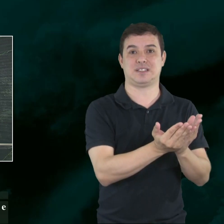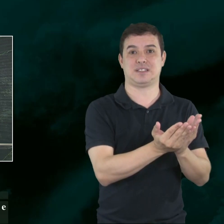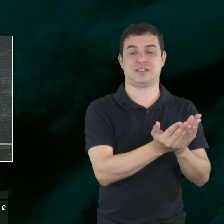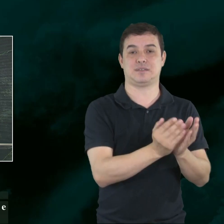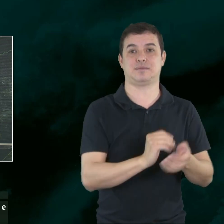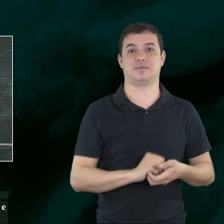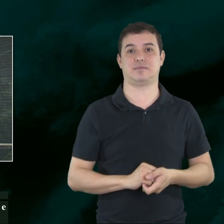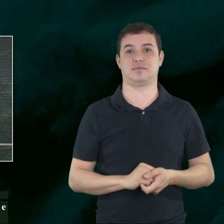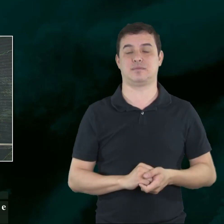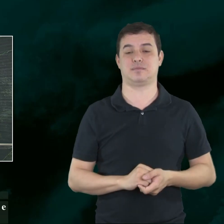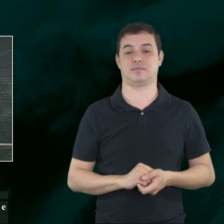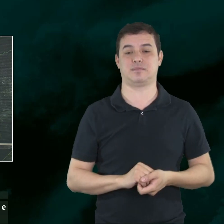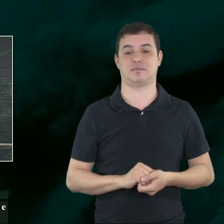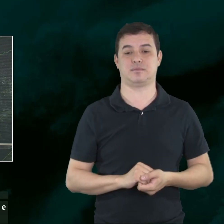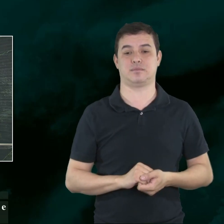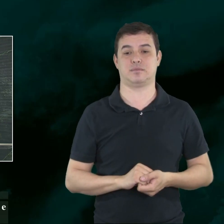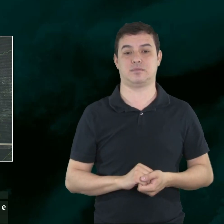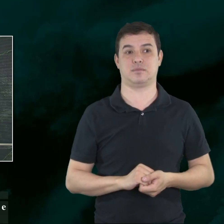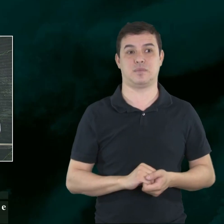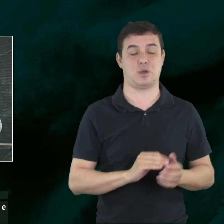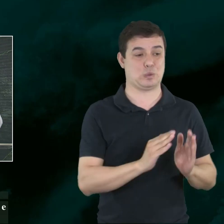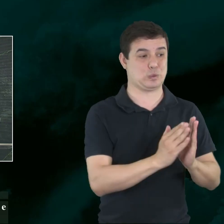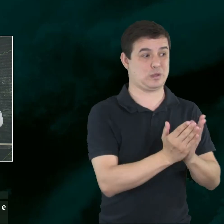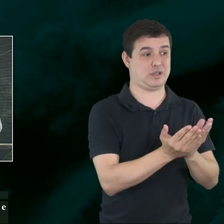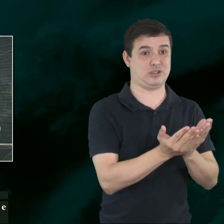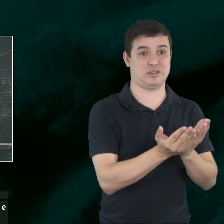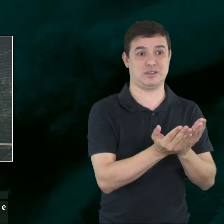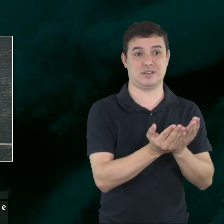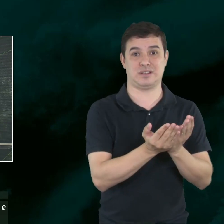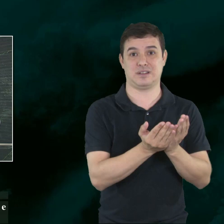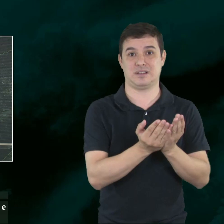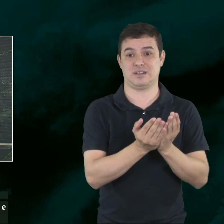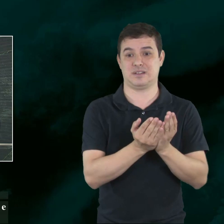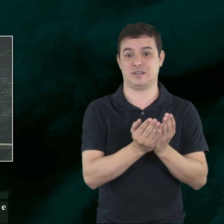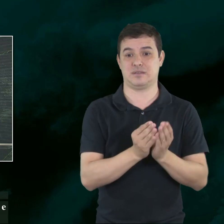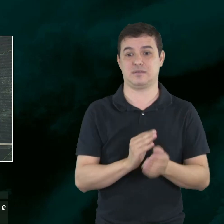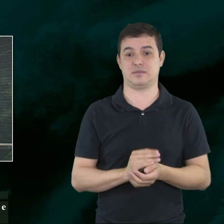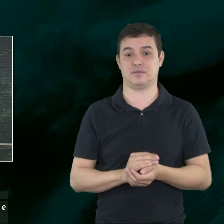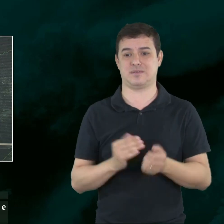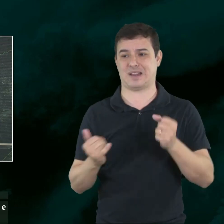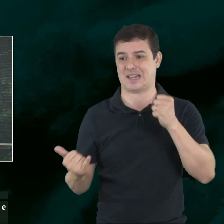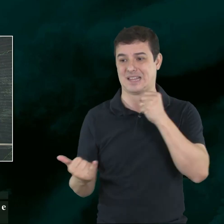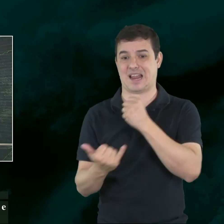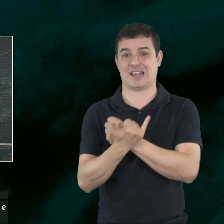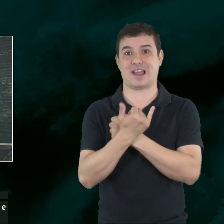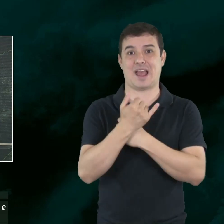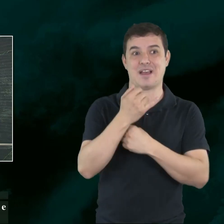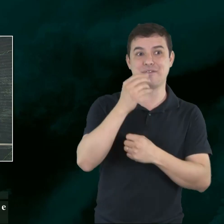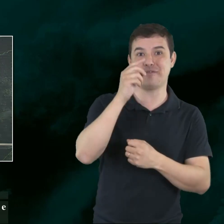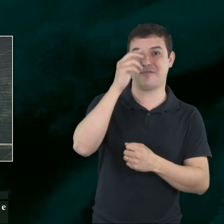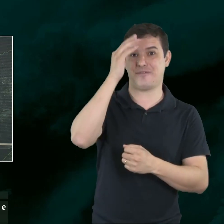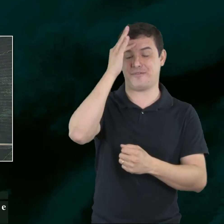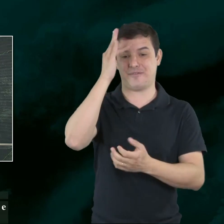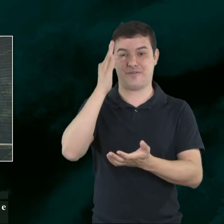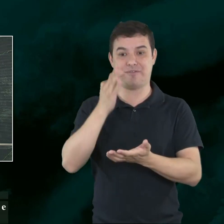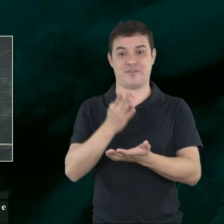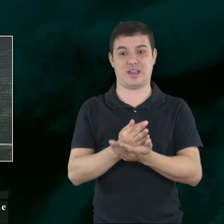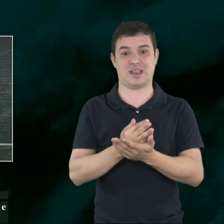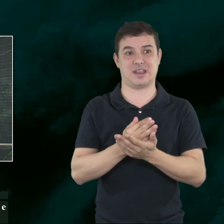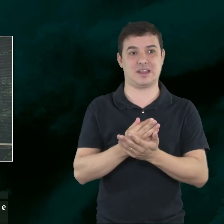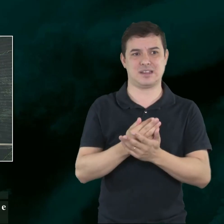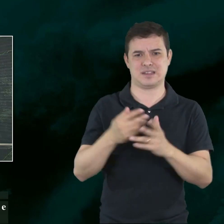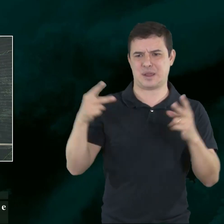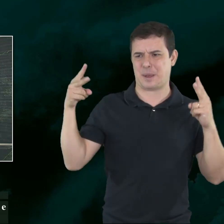escandalizar. Eu vou explicar depois o que é isso. Irão trair, até trair essa fé e odiar uns aos outros.